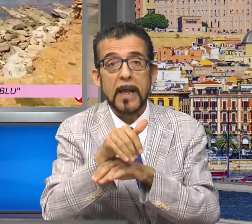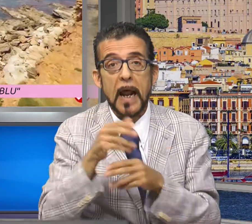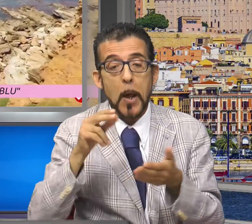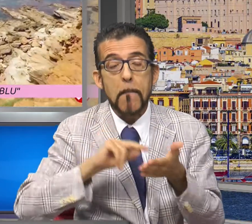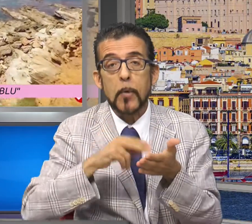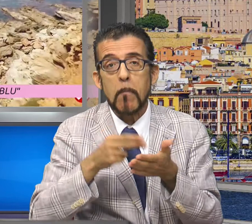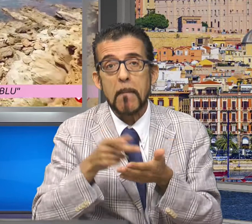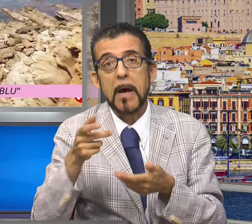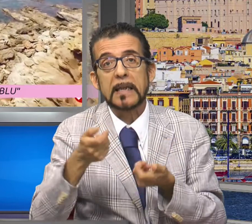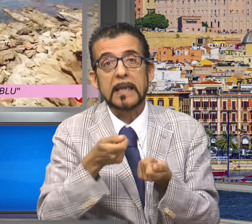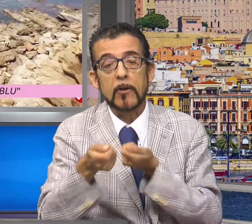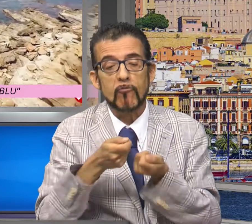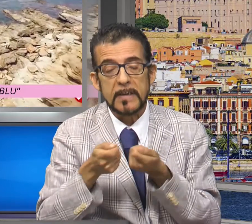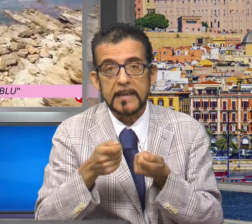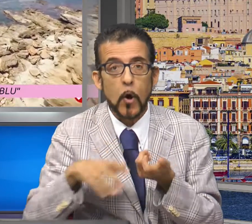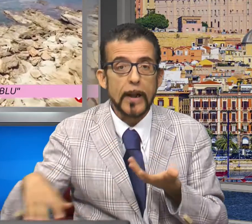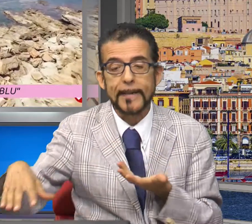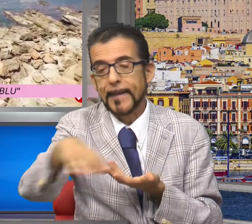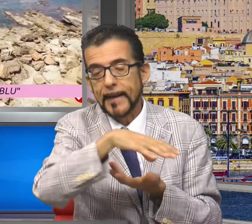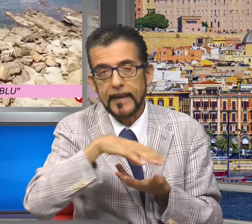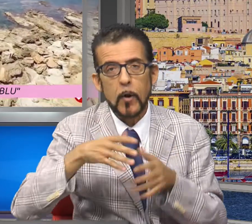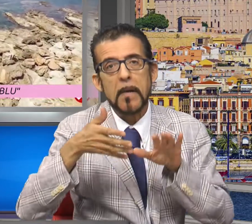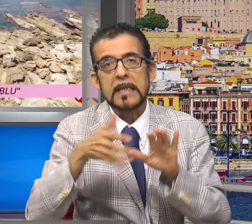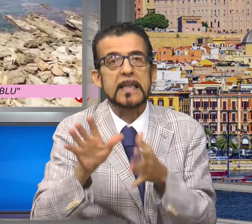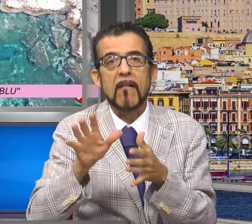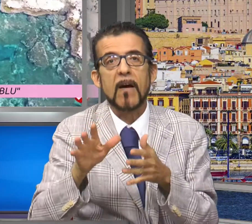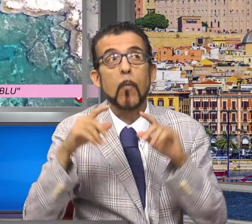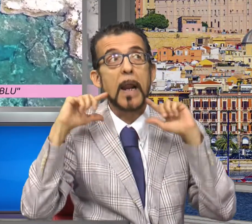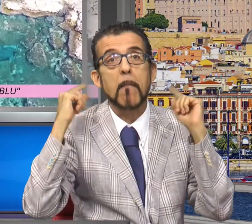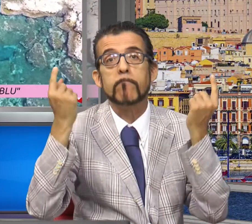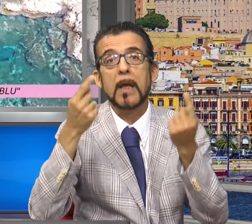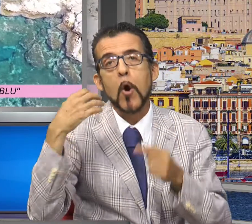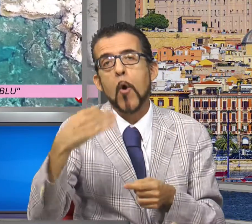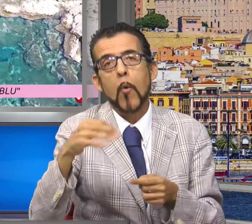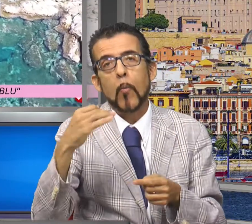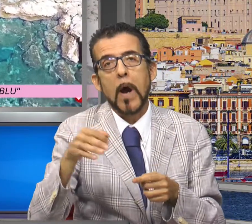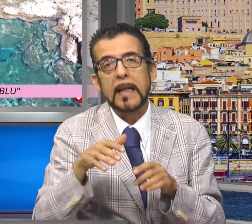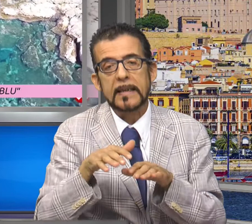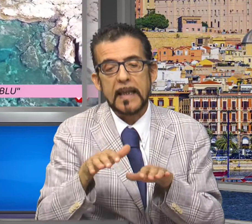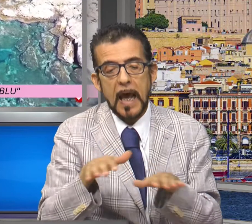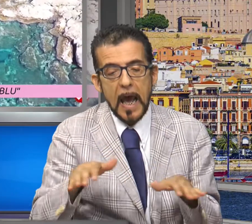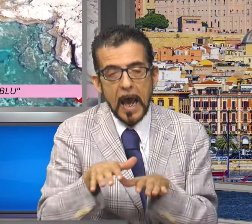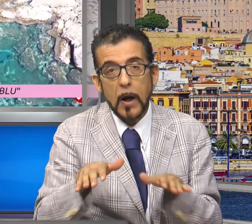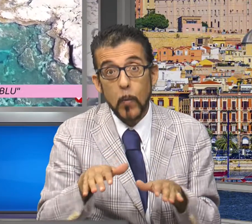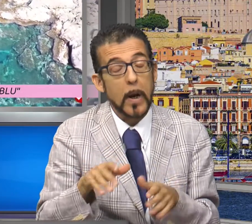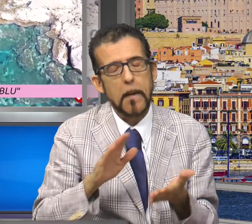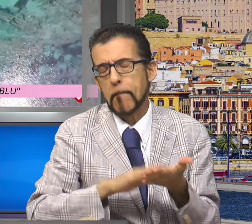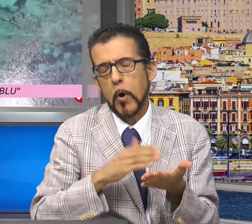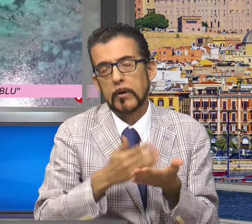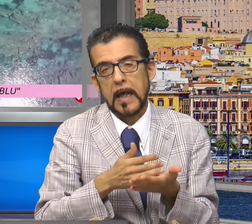anche per un'attenta salvaguardia generale dell'ambiente. La qualità delle acque di balneazione è un criterio imperativo. Solo le località le cui acque sono